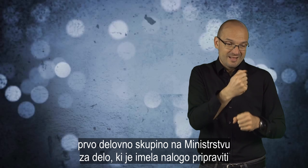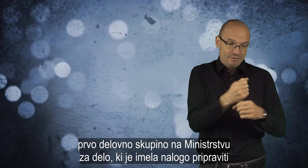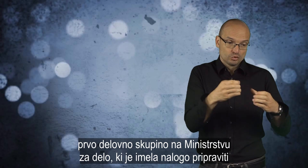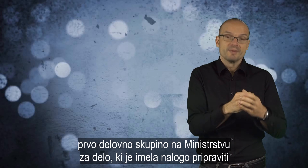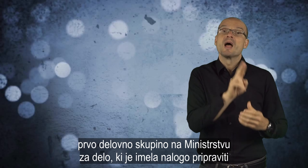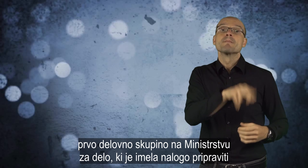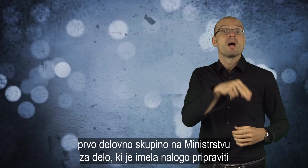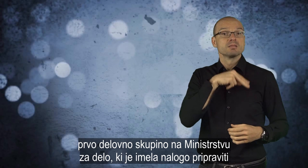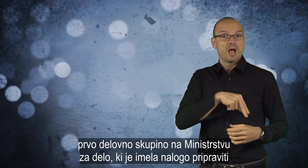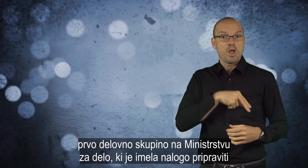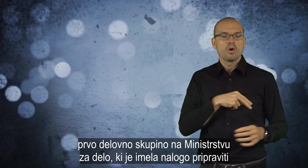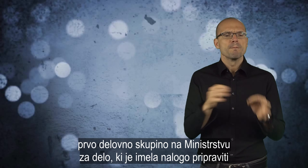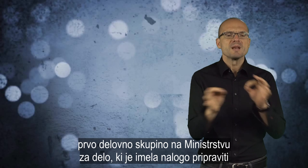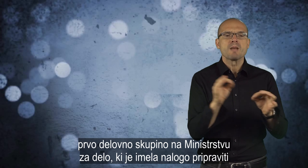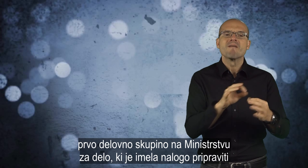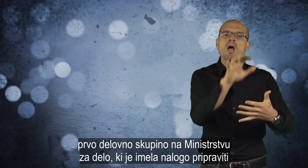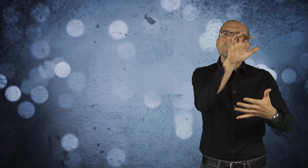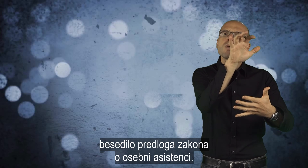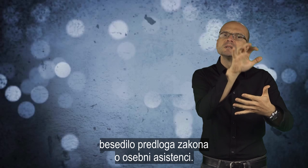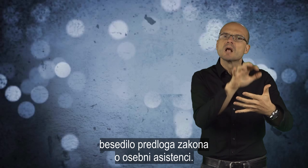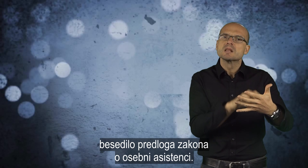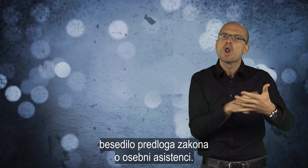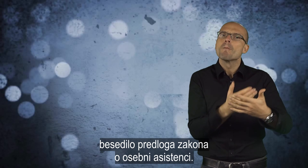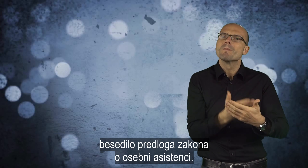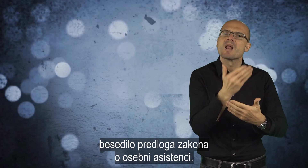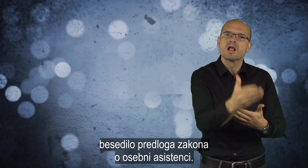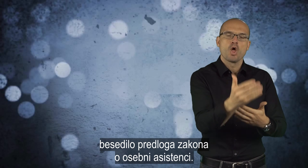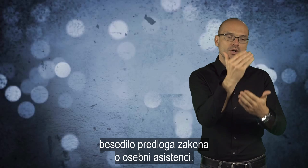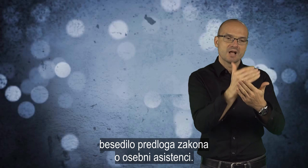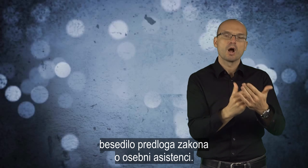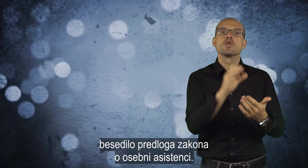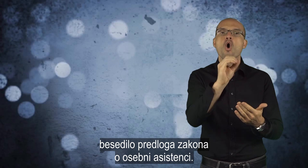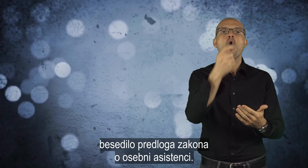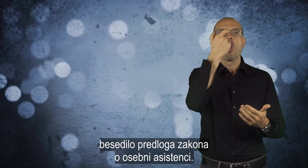imela nalogo pripraviti besedilo predloga zakona o osebni asistenci.